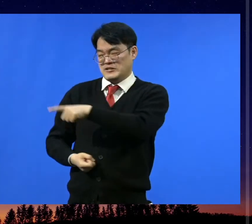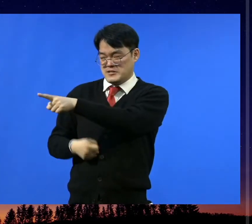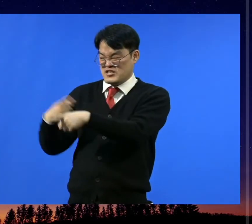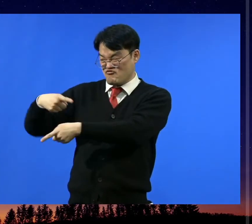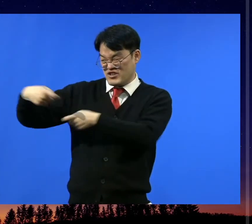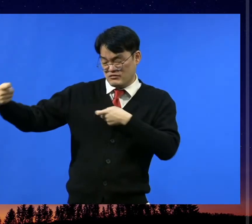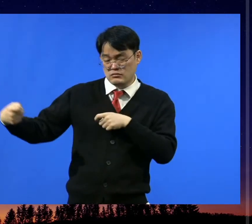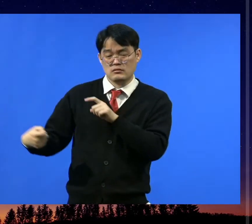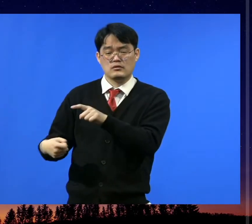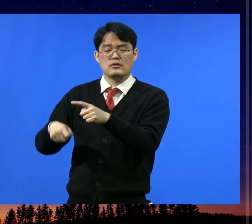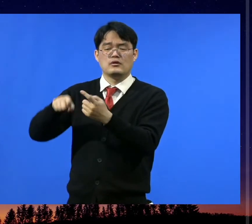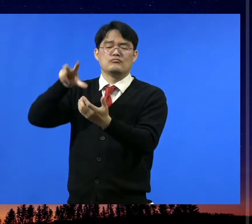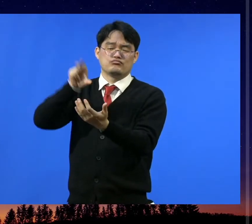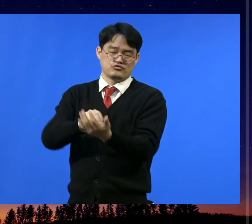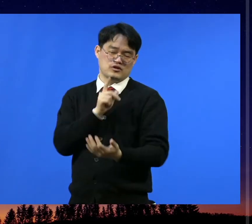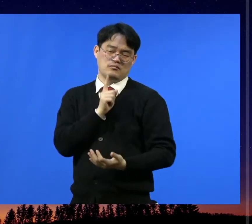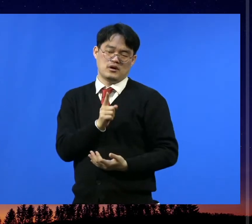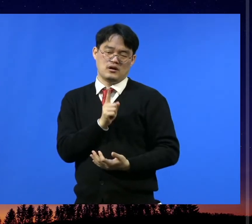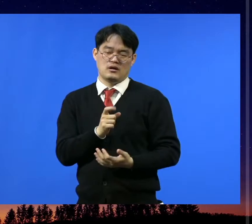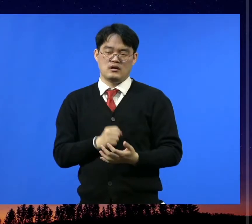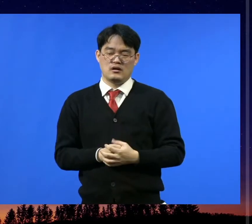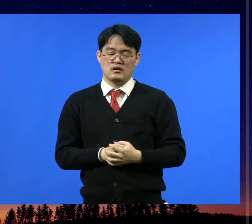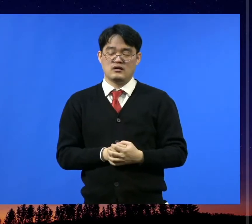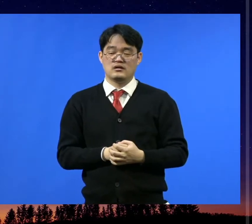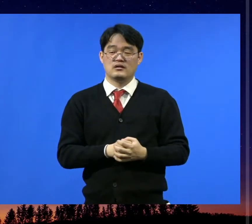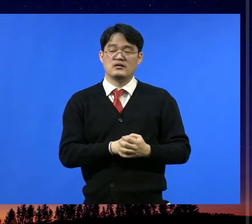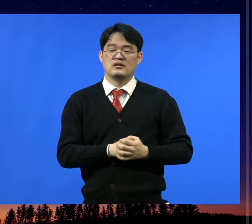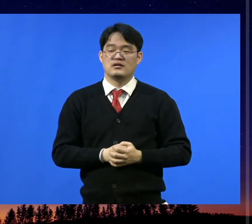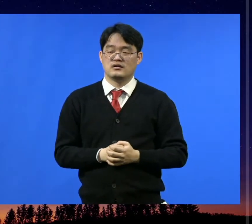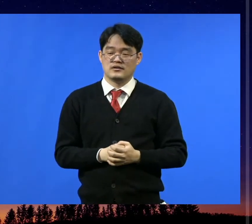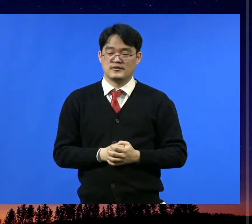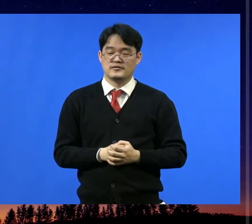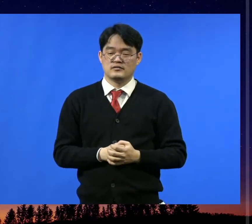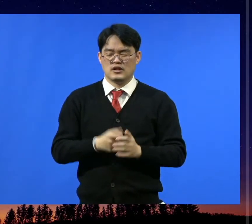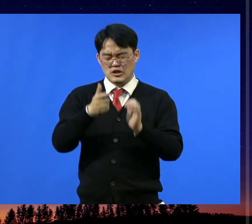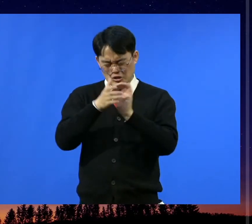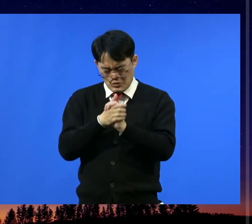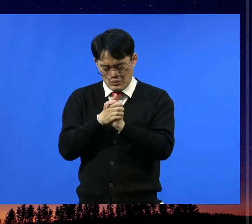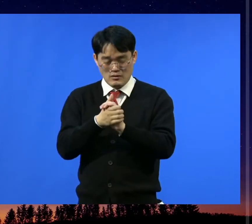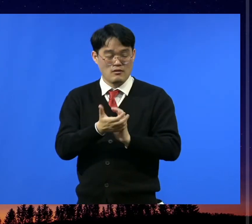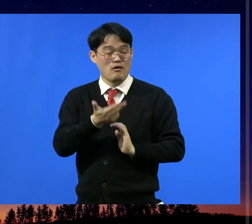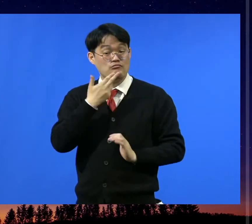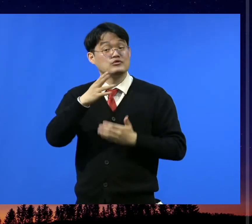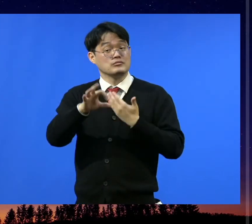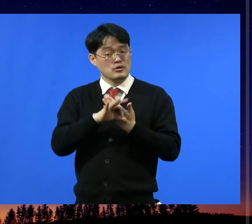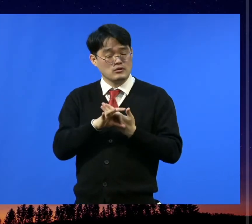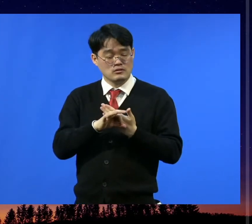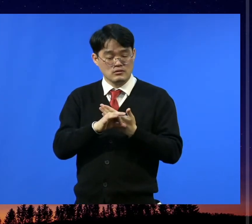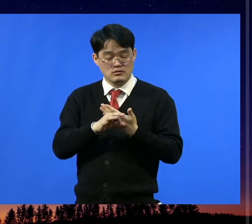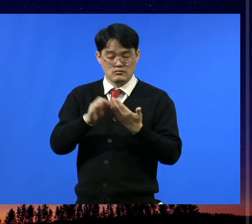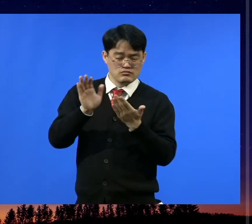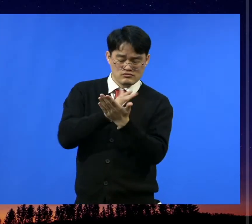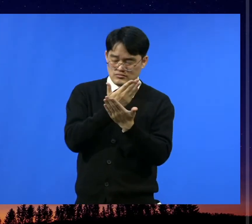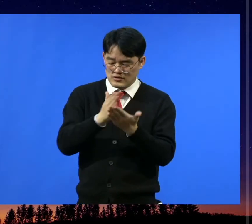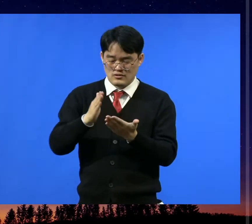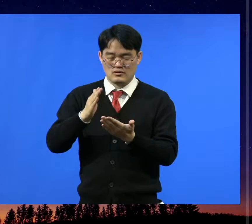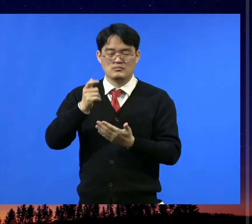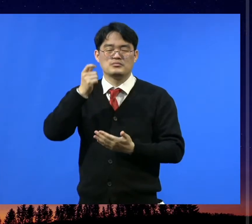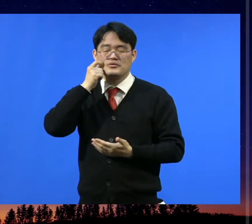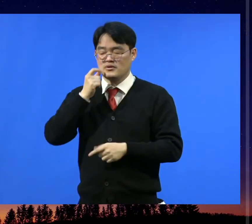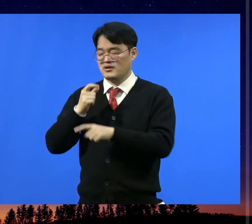막 싸우는데 한 몇 발만 뒤로 가서 딱 보면 유치한 거예요. 그죠? 그런 일들이 얼마나